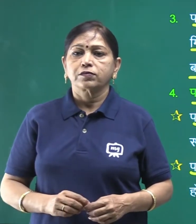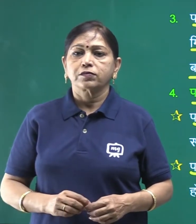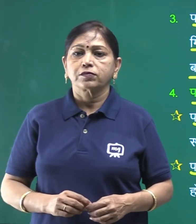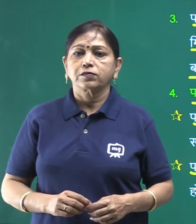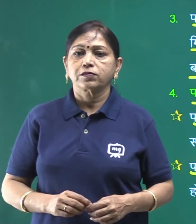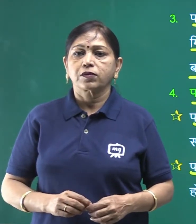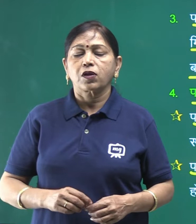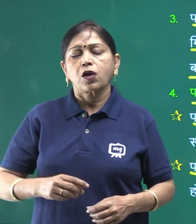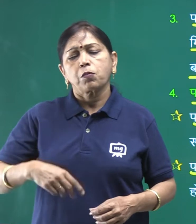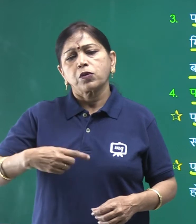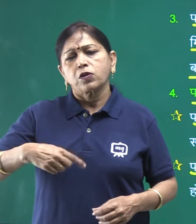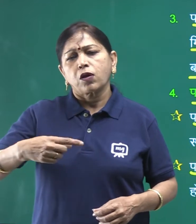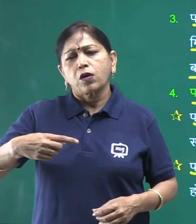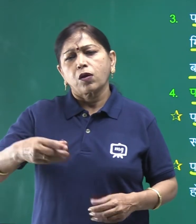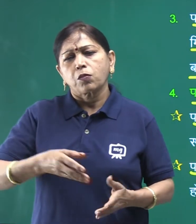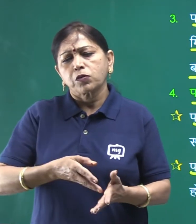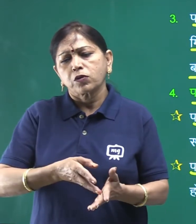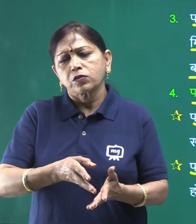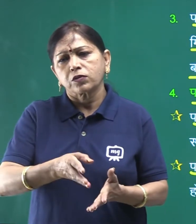निरंतर गतिशील होते हैं।